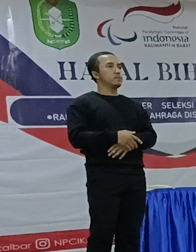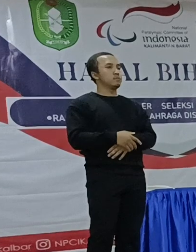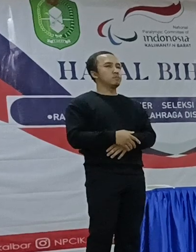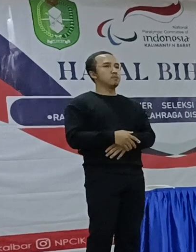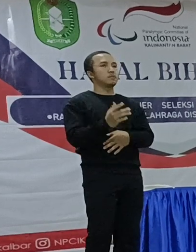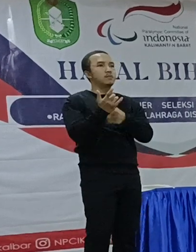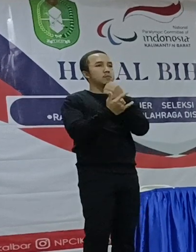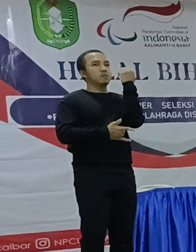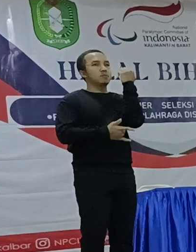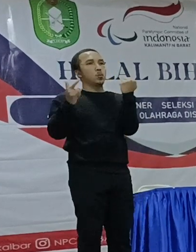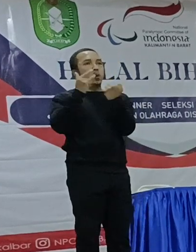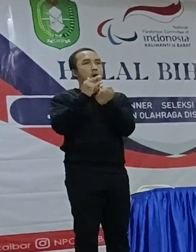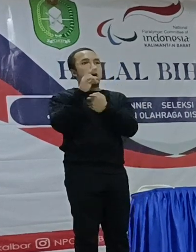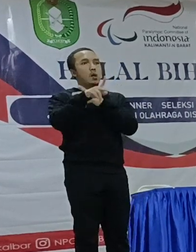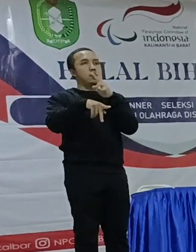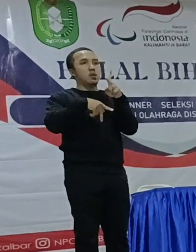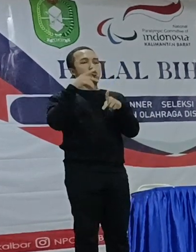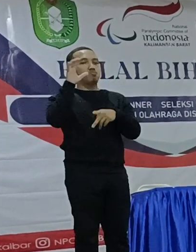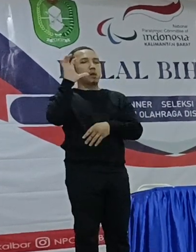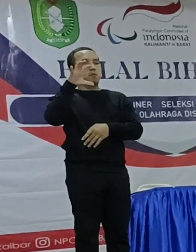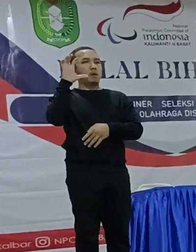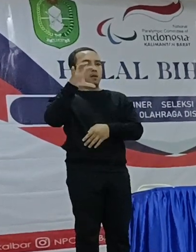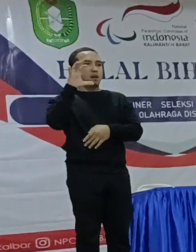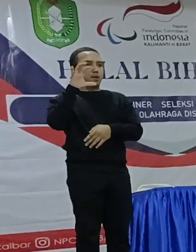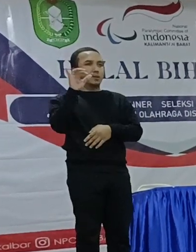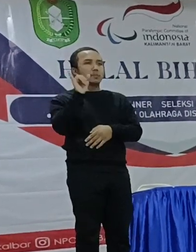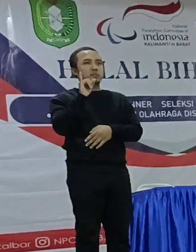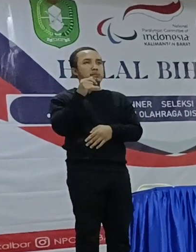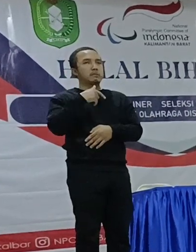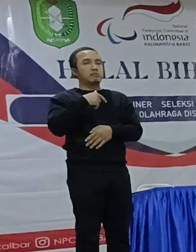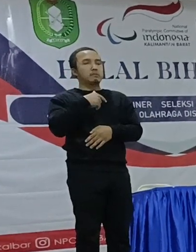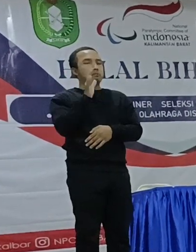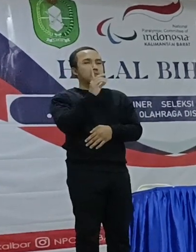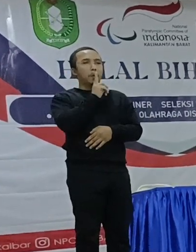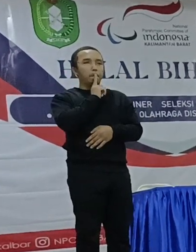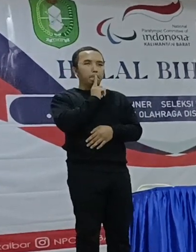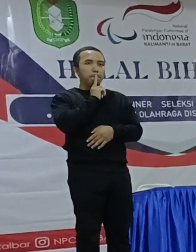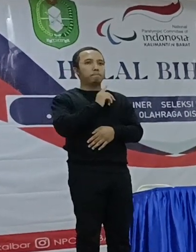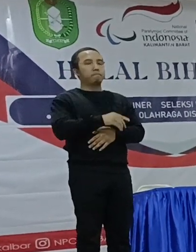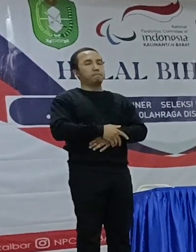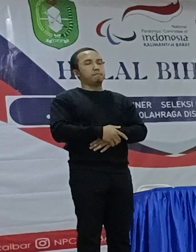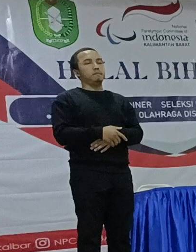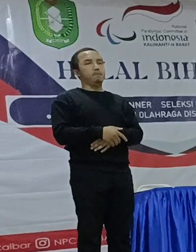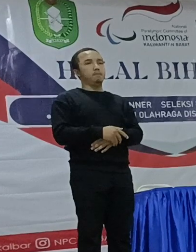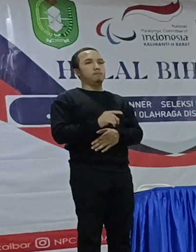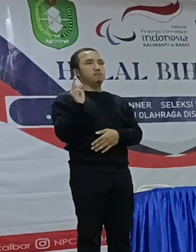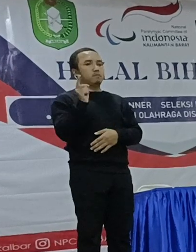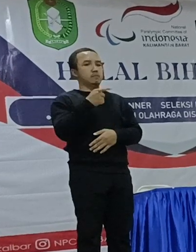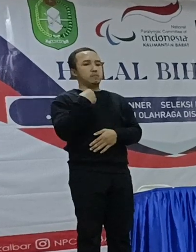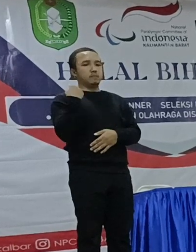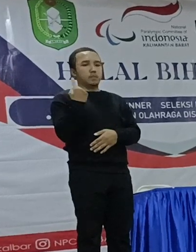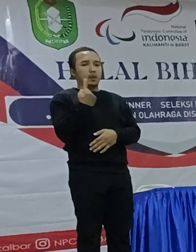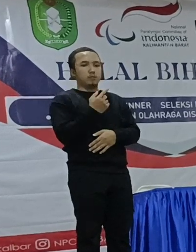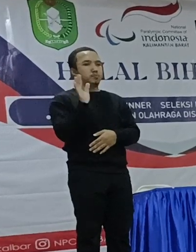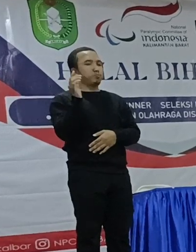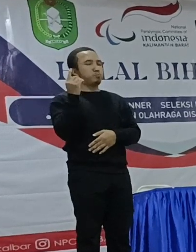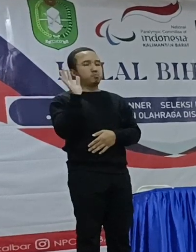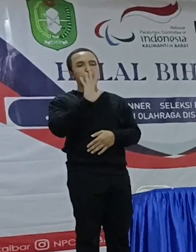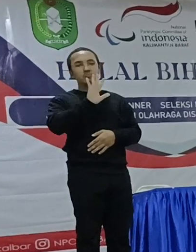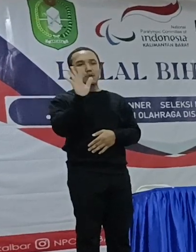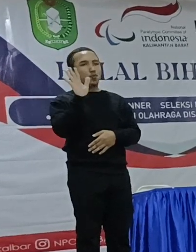marah ya memang begitu lah. Pendanaan sama. Jadi kita tidak boleh mengeluh, kita tunjukkan. Satu sisi kita sudah